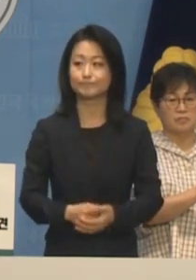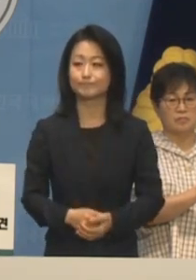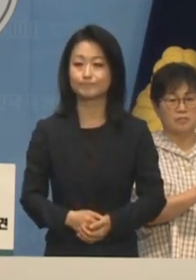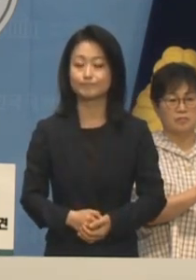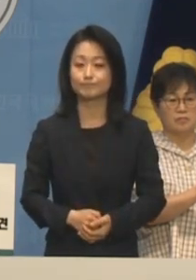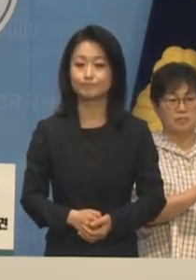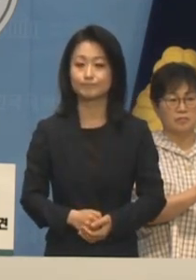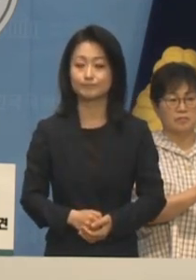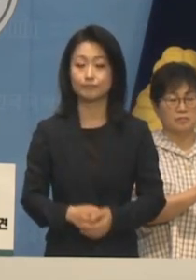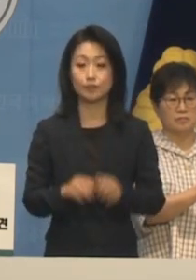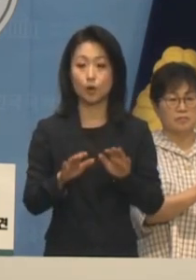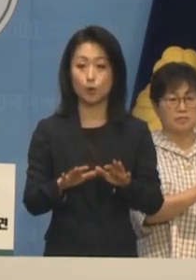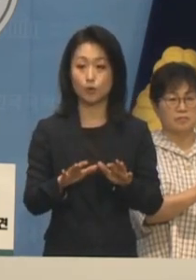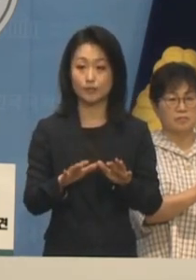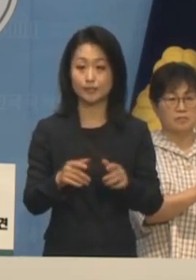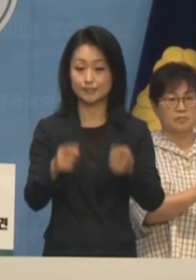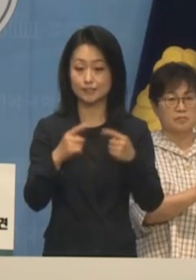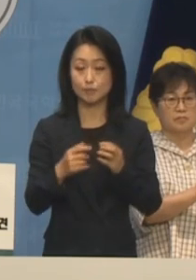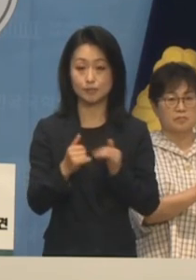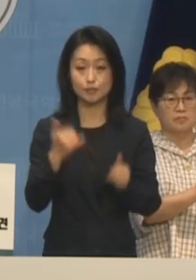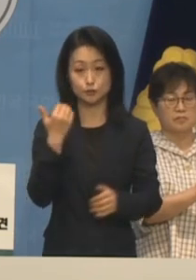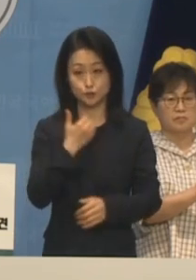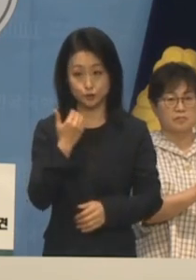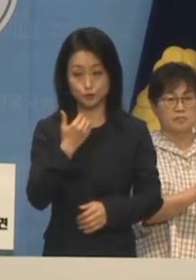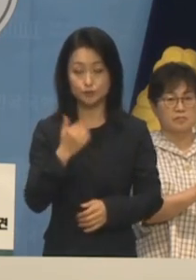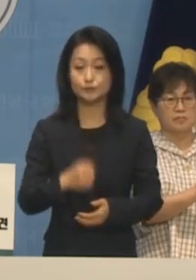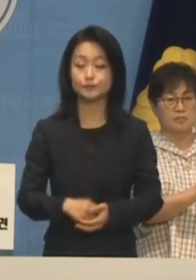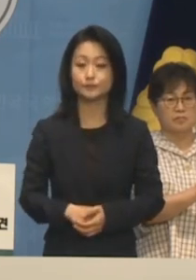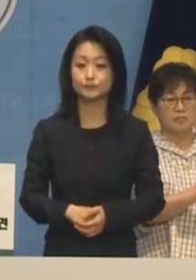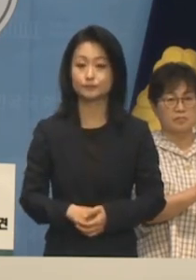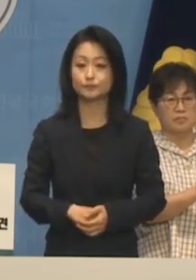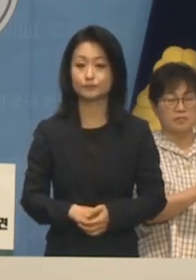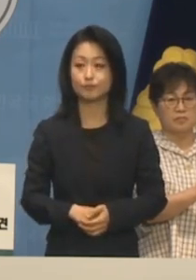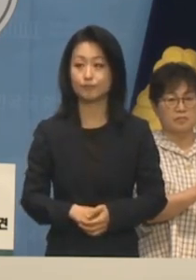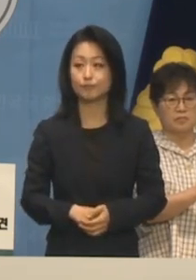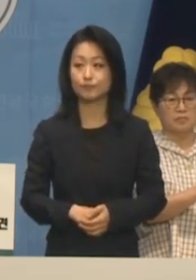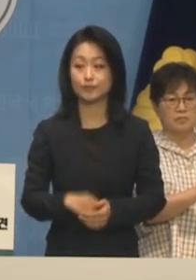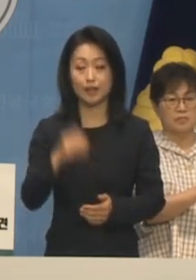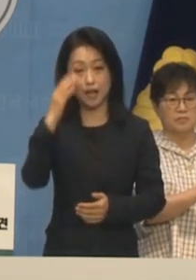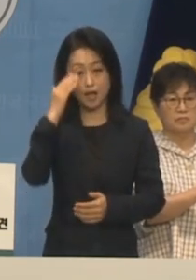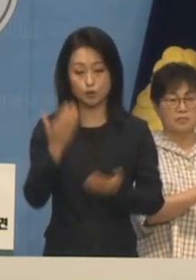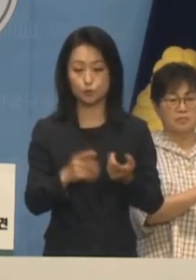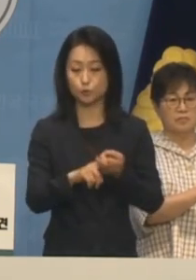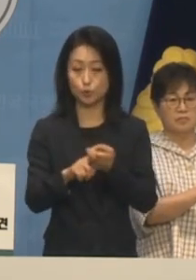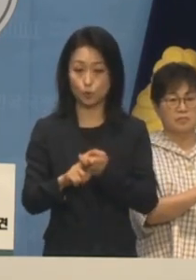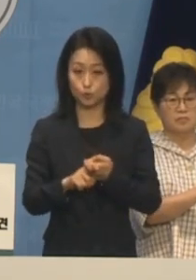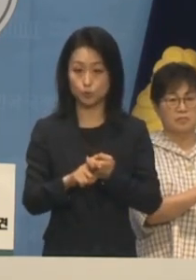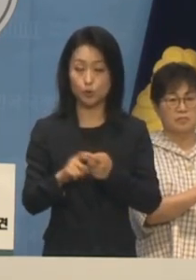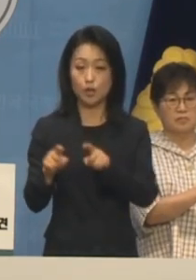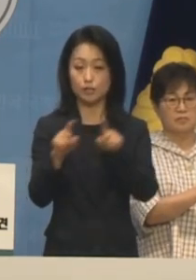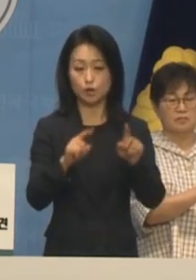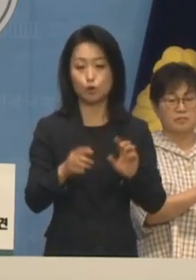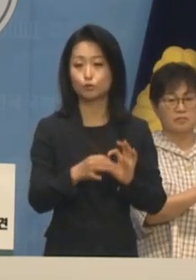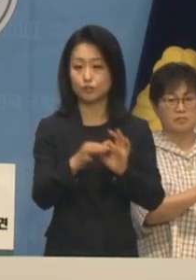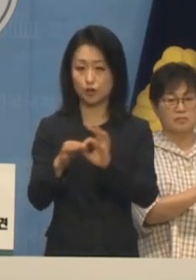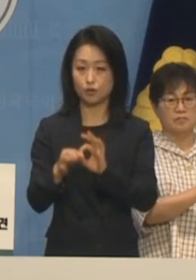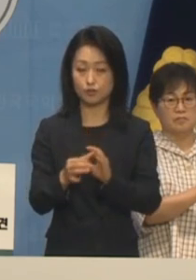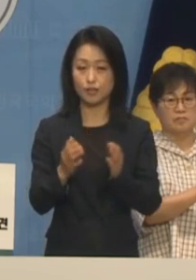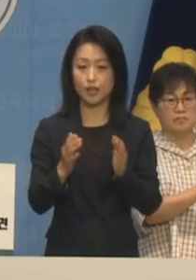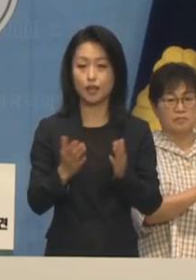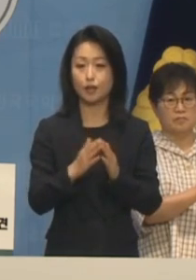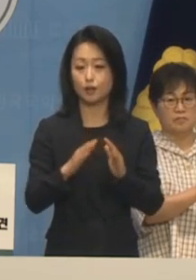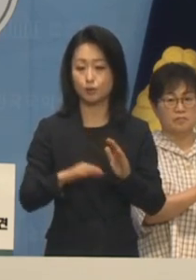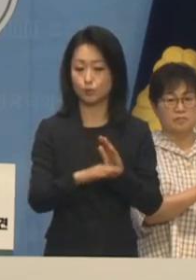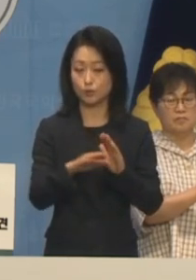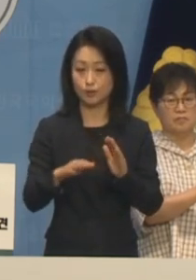합니다. 오늘 함께 해주신 분들을 소개해드리겠습니다. 한국노총 전국연대노조